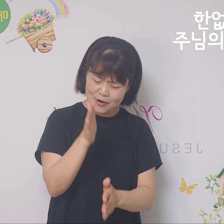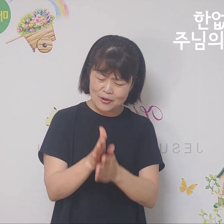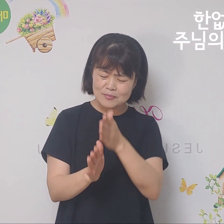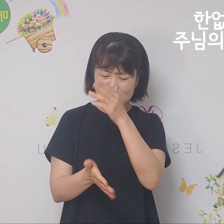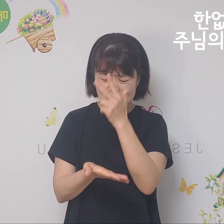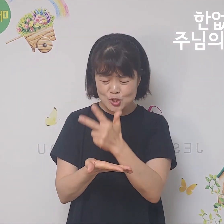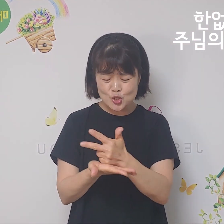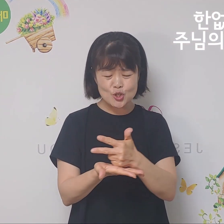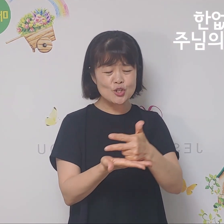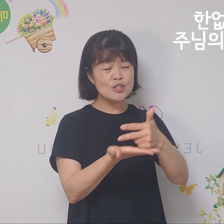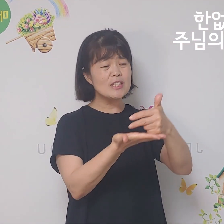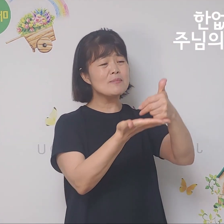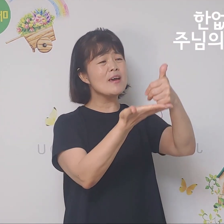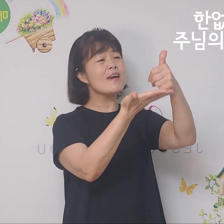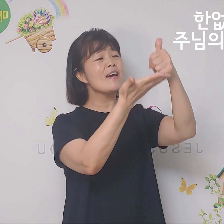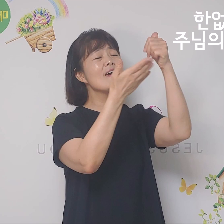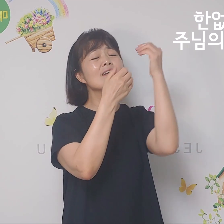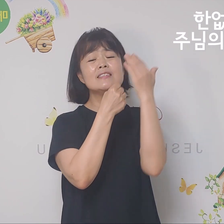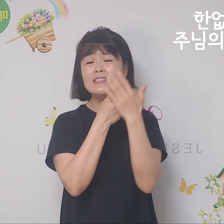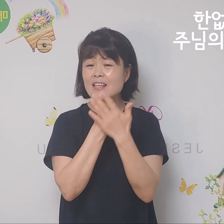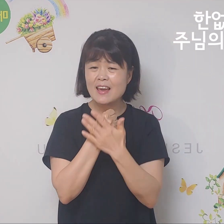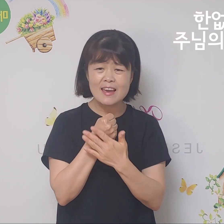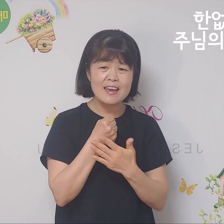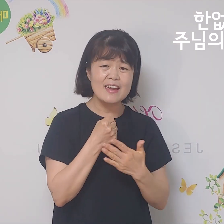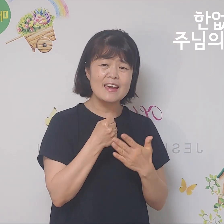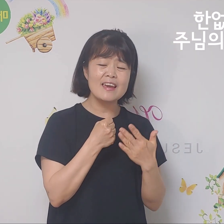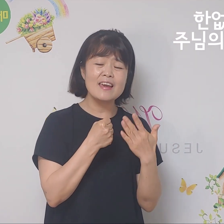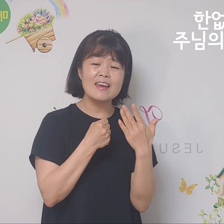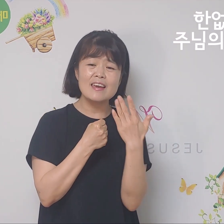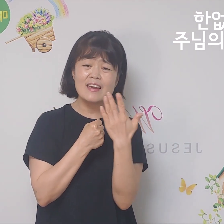한없는 주님의 은혜